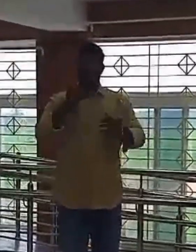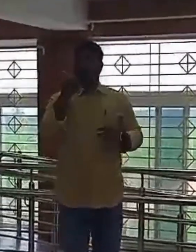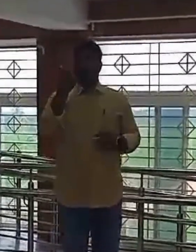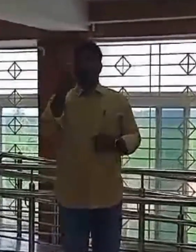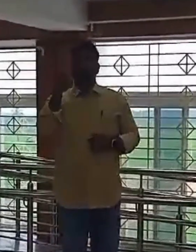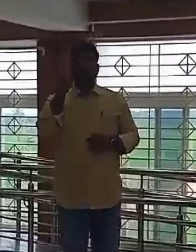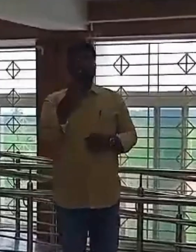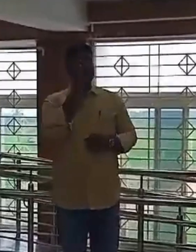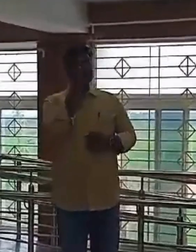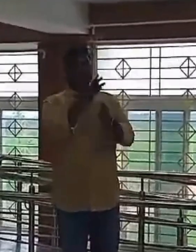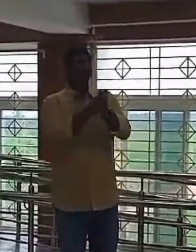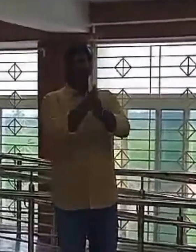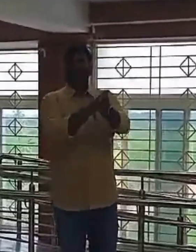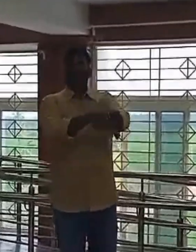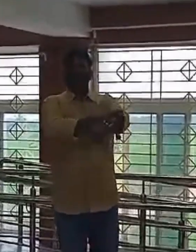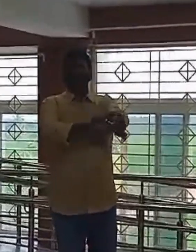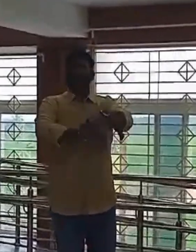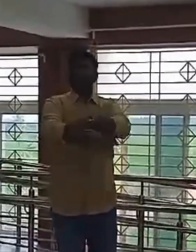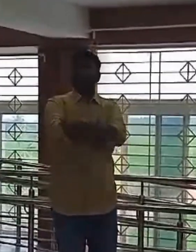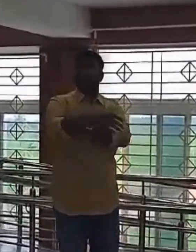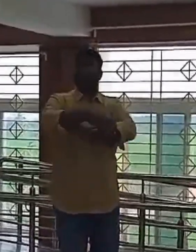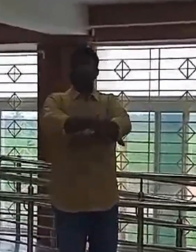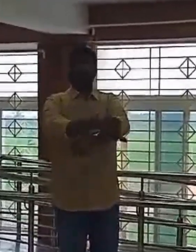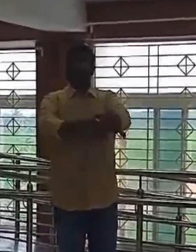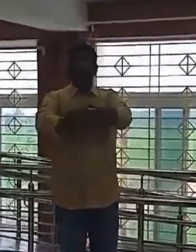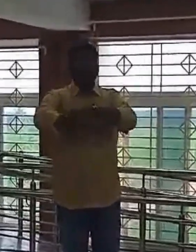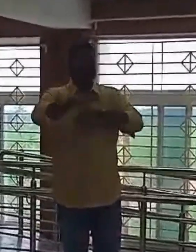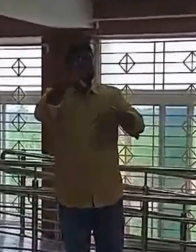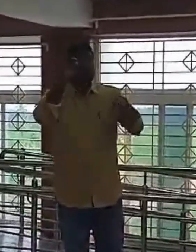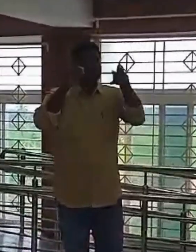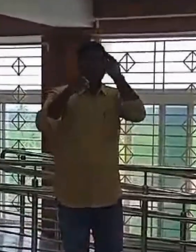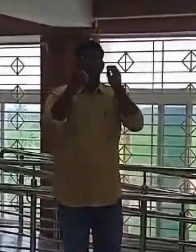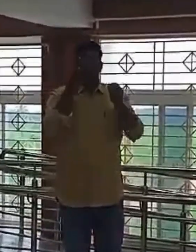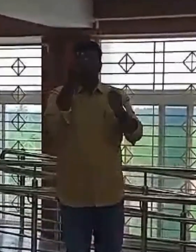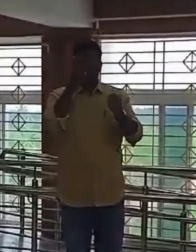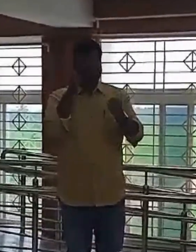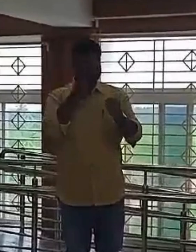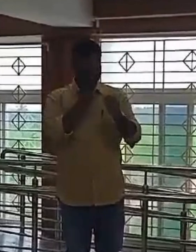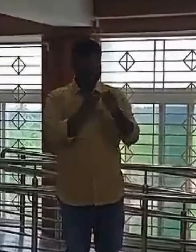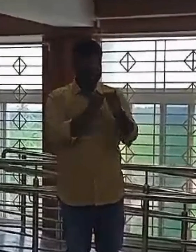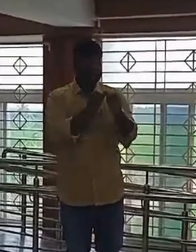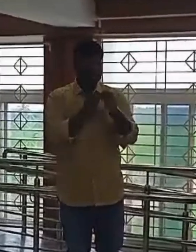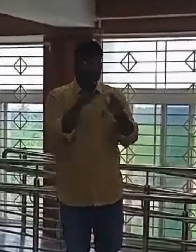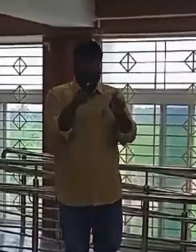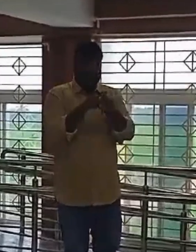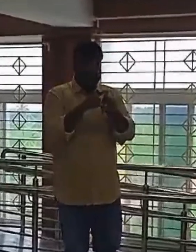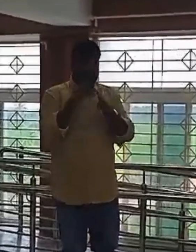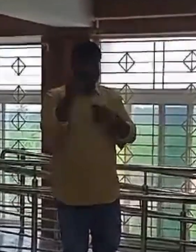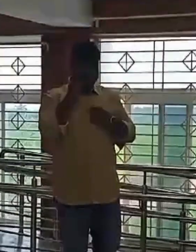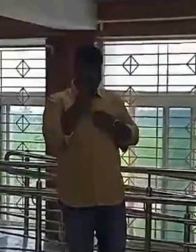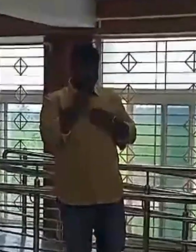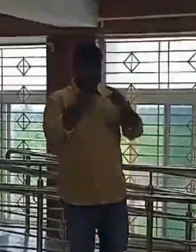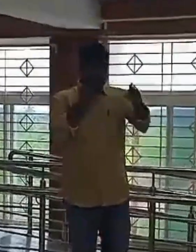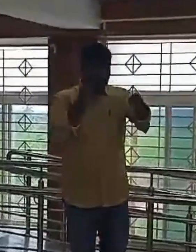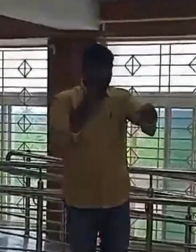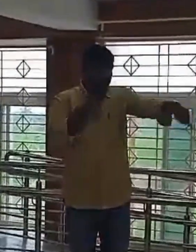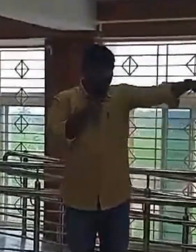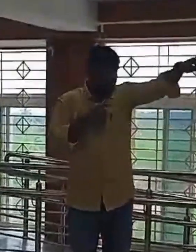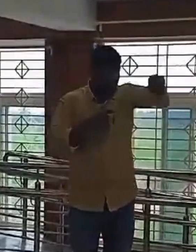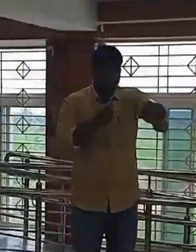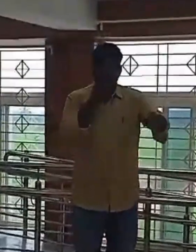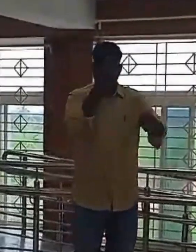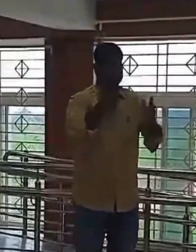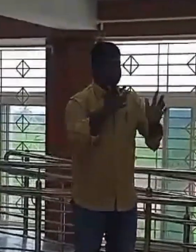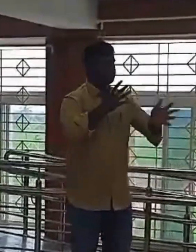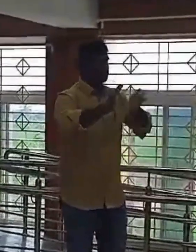ನಮಗೆ ರೂಲ್ಸ್ ರೆಗ್ಯುಲೇಷನ್ಸ್ ಏನು ಅಂತ ಎಲ್ಲರಿಗೂ ಅರ್ಥ ಆಗಿದೆ. ಅದೇ ತರ ಅವರು ಕೂಡ ಅರ್ಥ ಮಾಡ್ಕೊಂಡು ಕಲಿತಾ ಇದ್ದಾರೆ. ಸೇಮ್